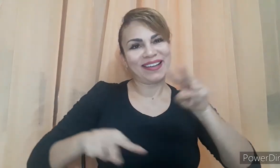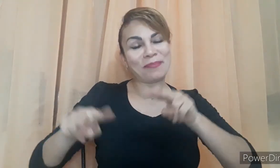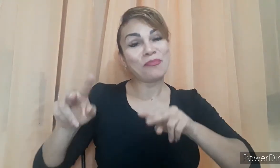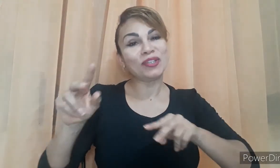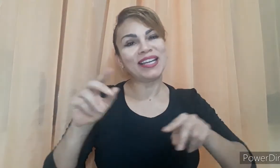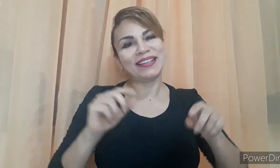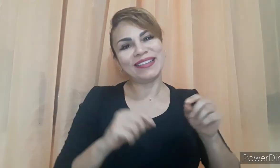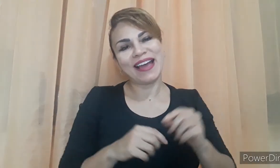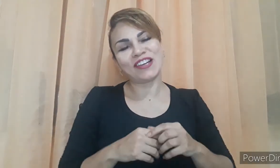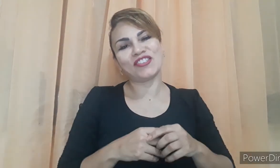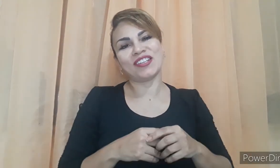A modalidade